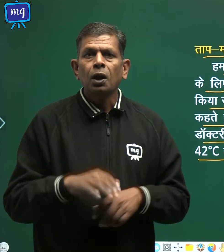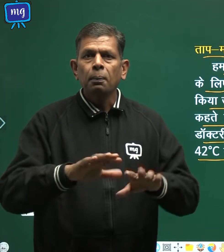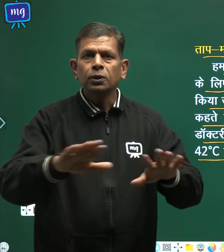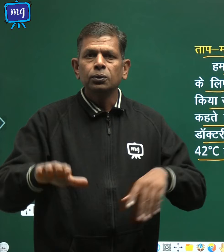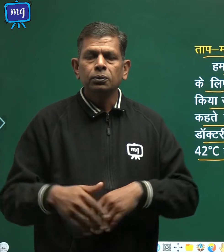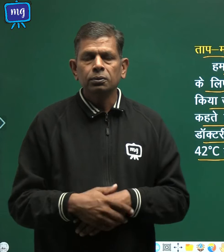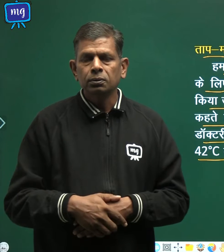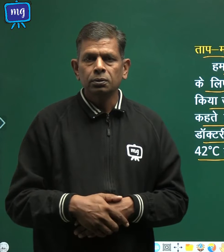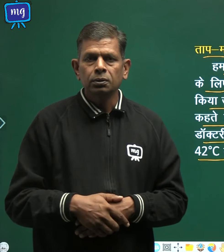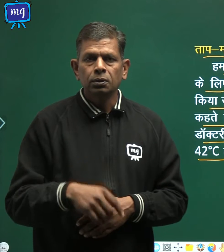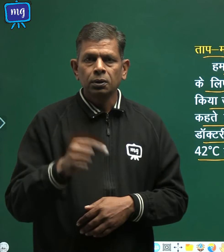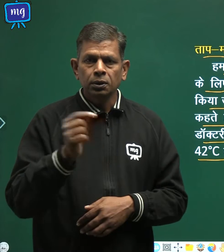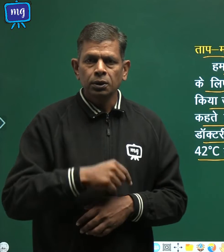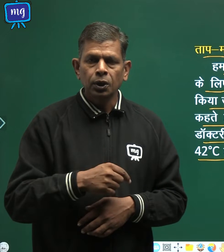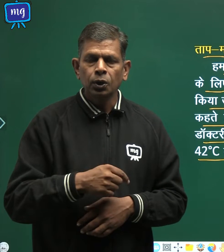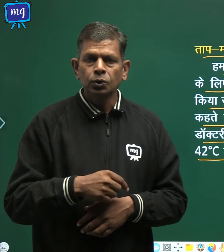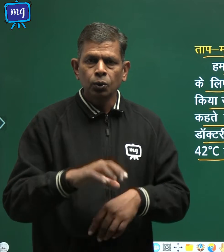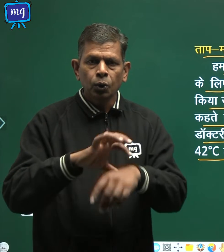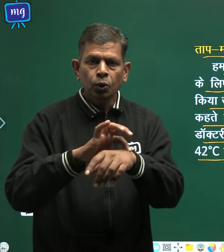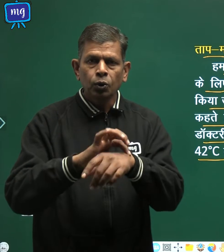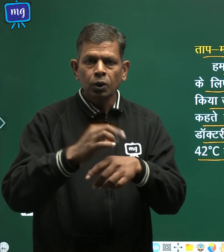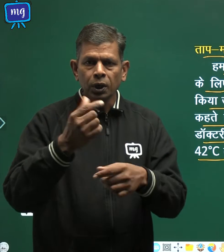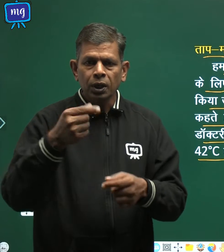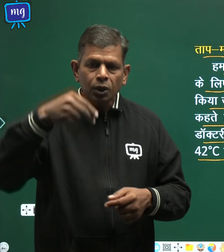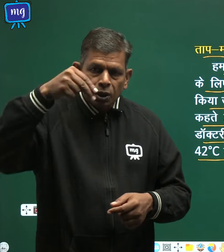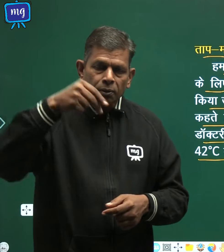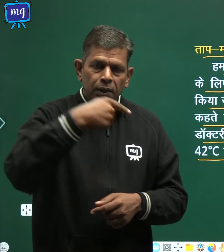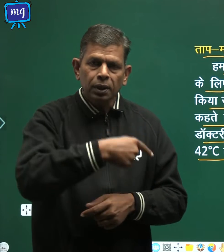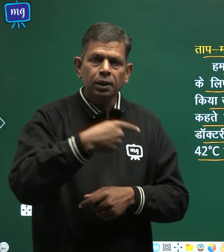बच्चों, ये डॉक्टरी थर्मामीटर है।